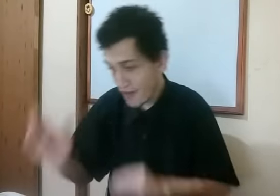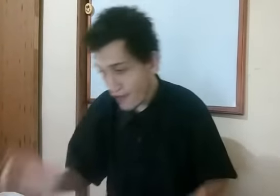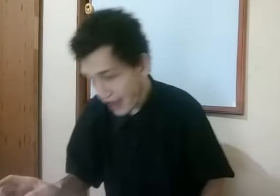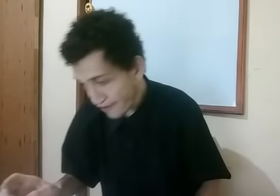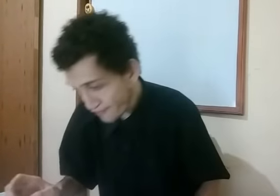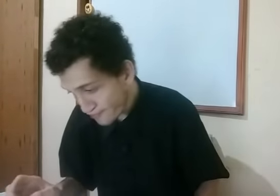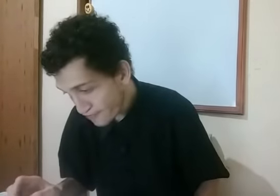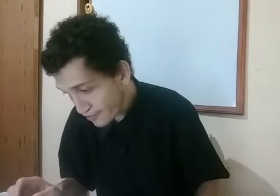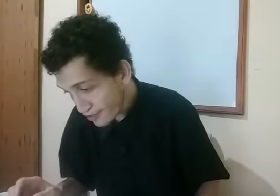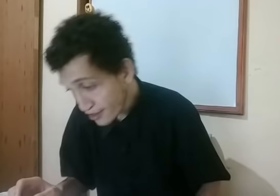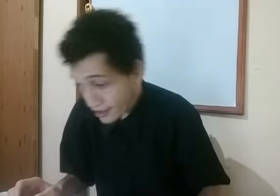imitar.